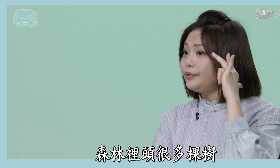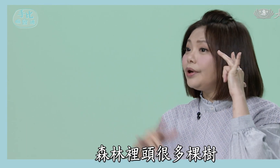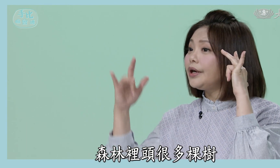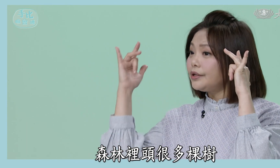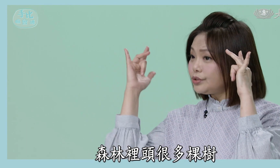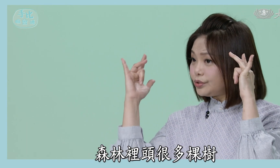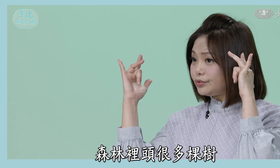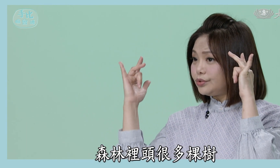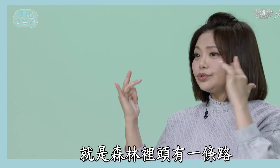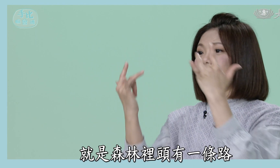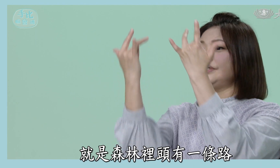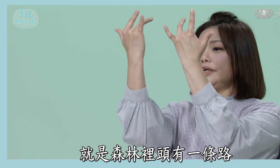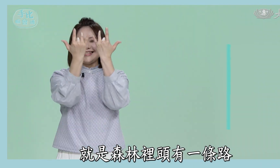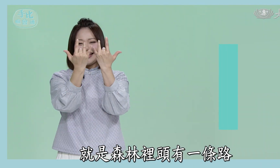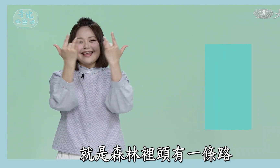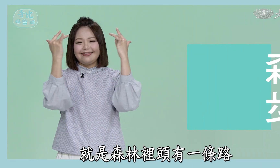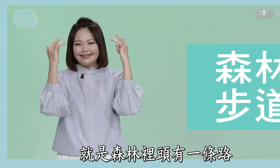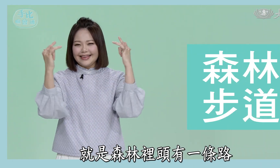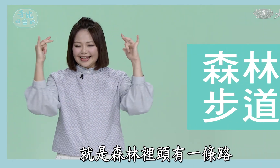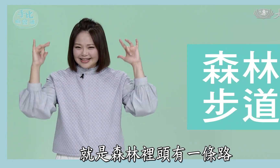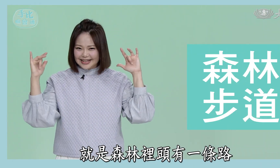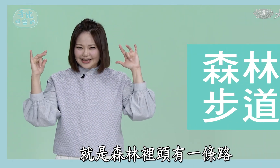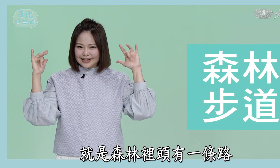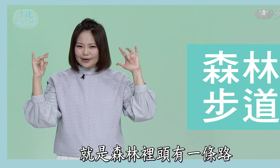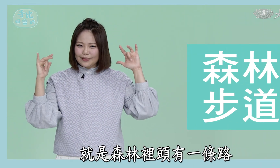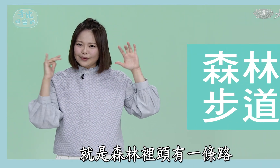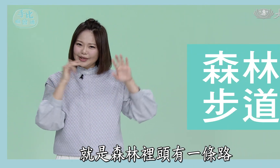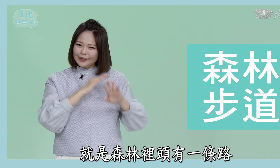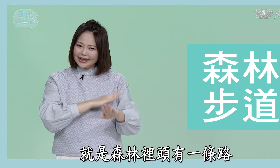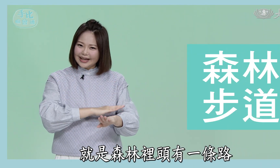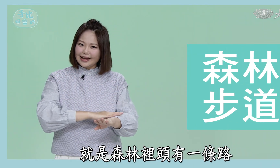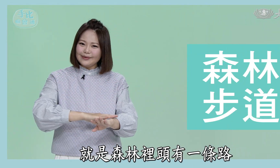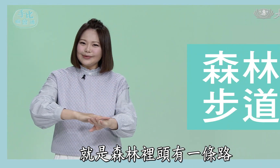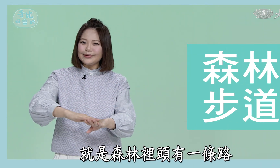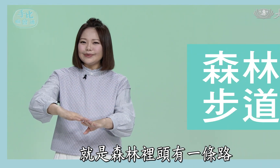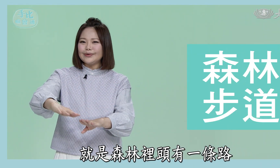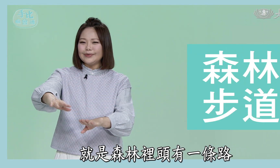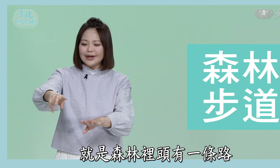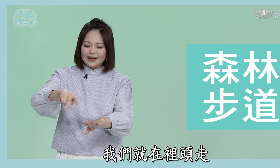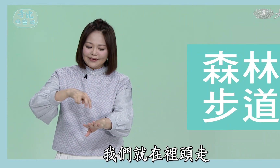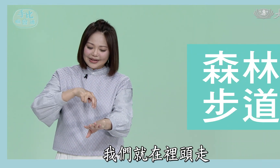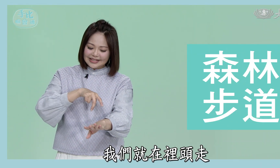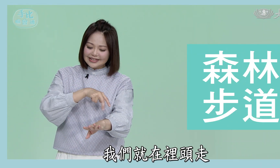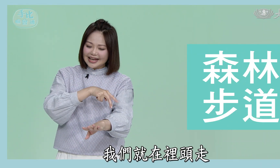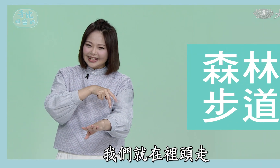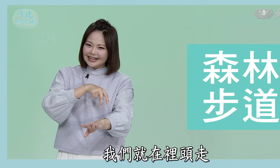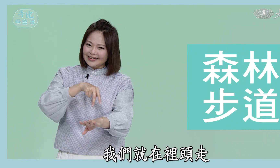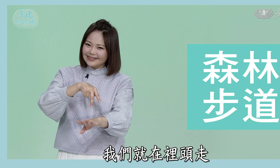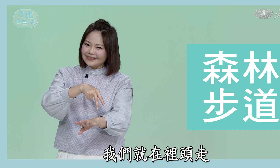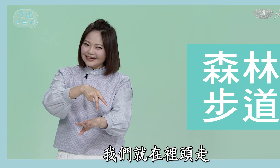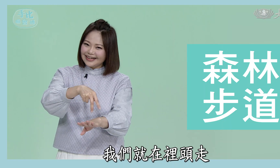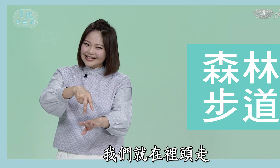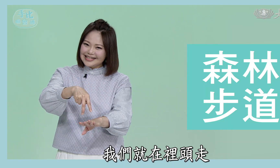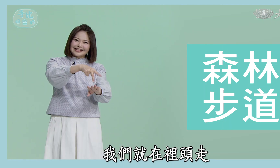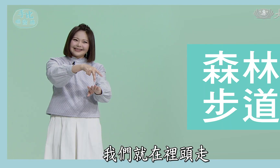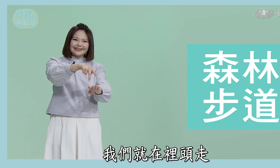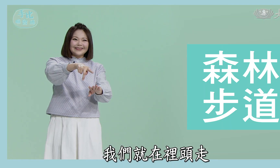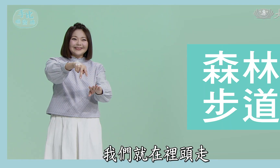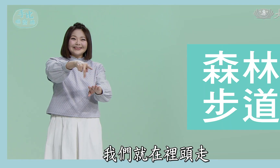棵树，就是森林里头有一条路，我们就在里头走，这